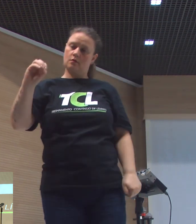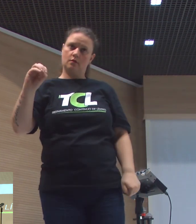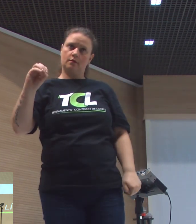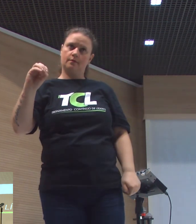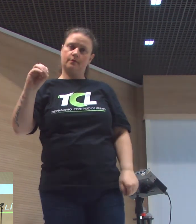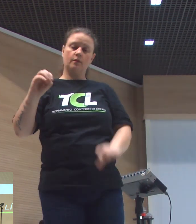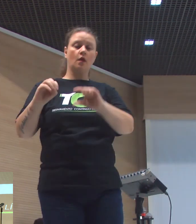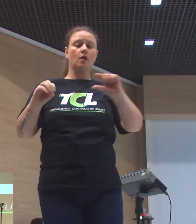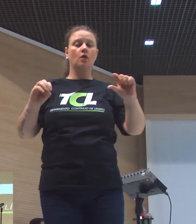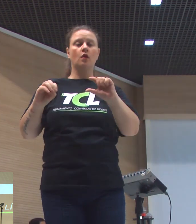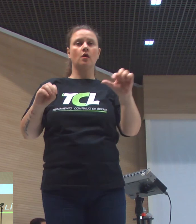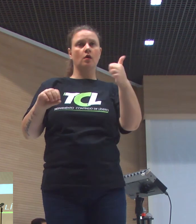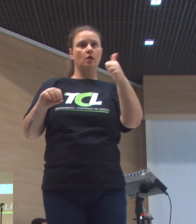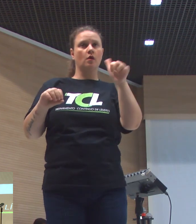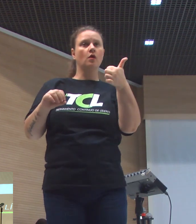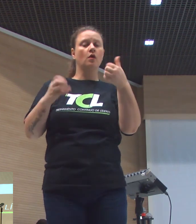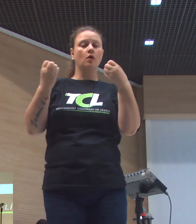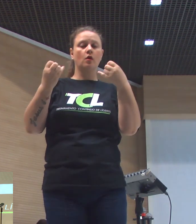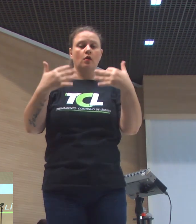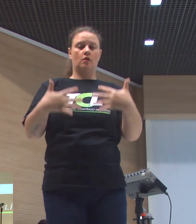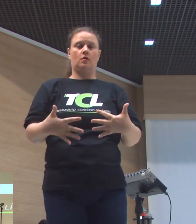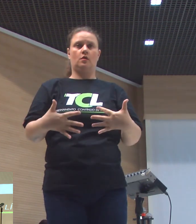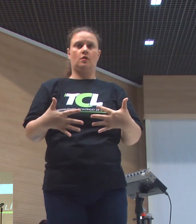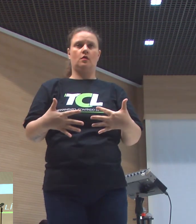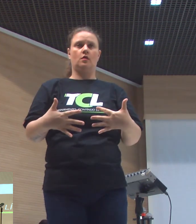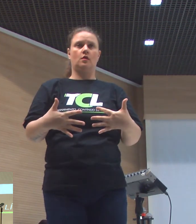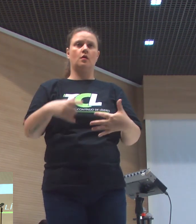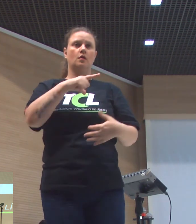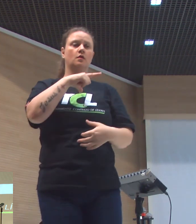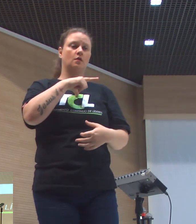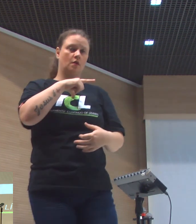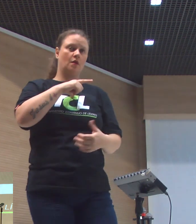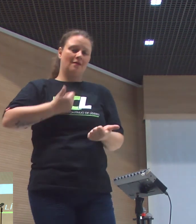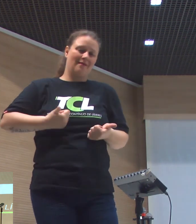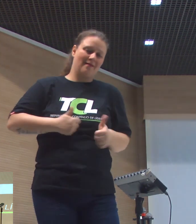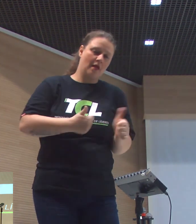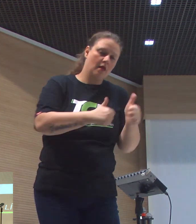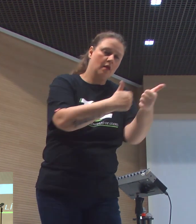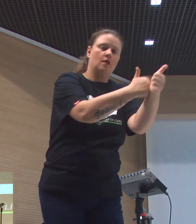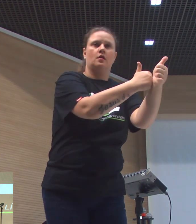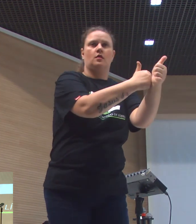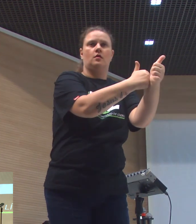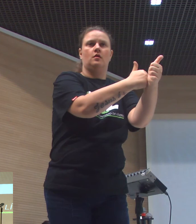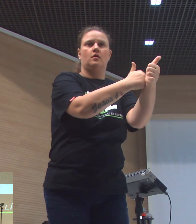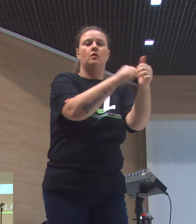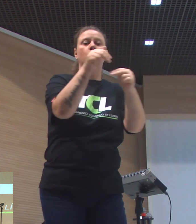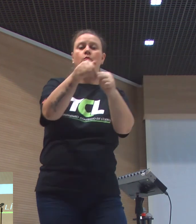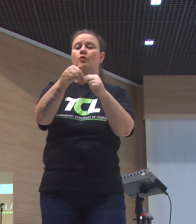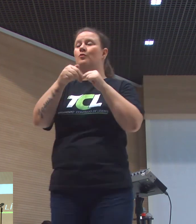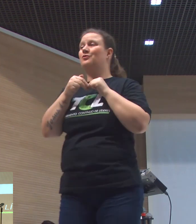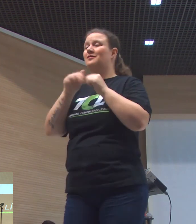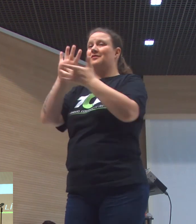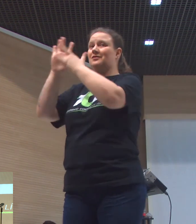11 vai falar que há uma perseguição por causa de Cristo, por